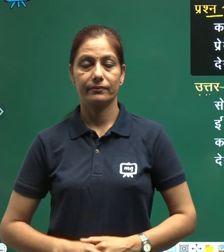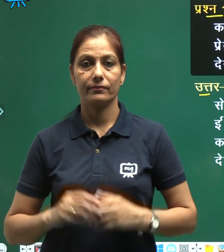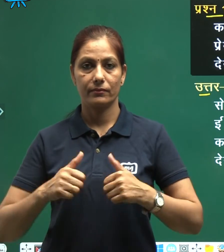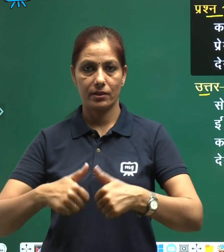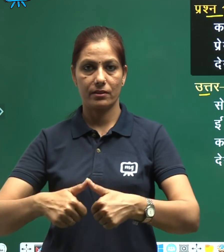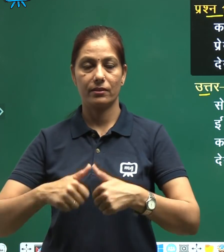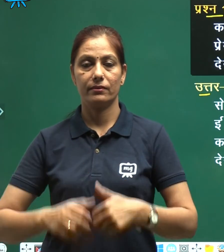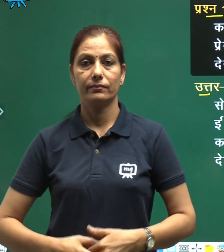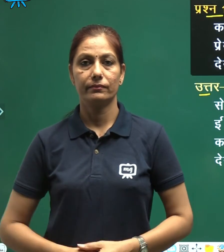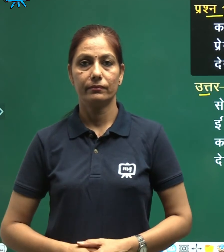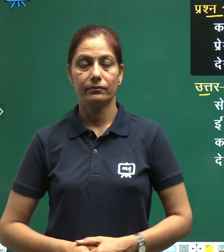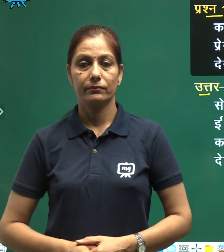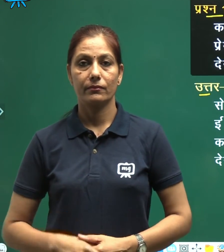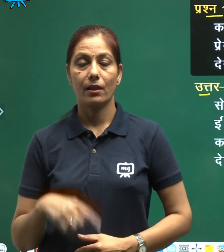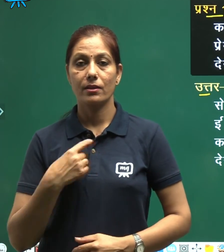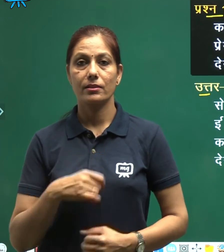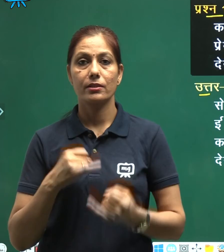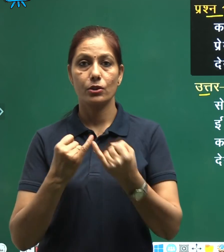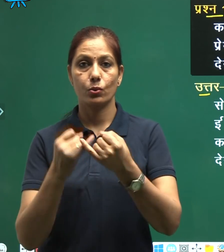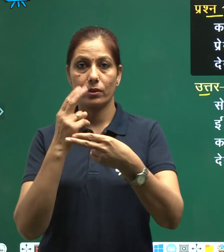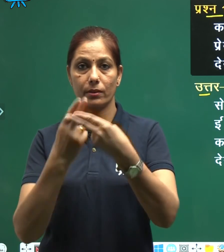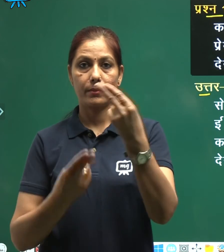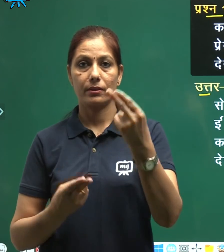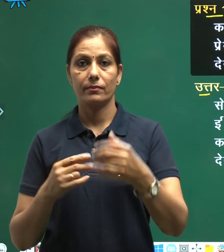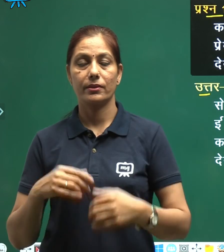उत्तर है, इस कहानी के माध्यम से